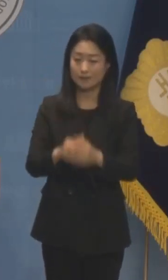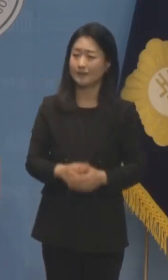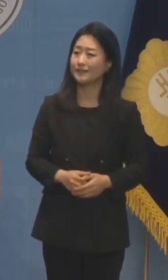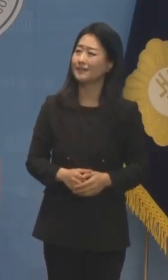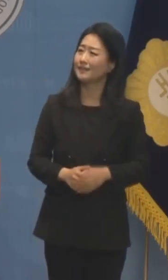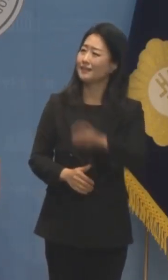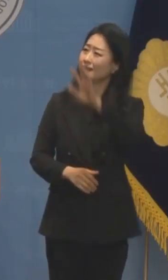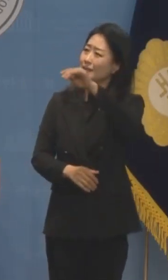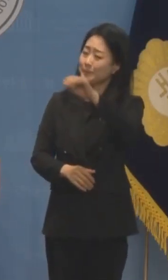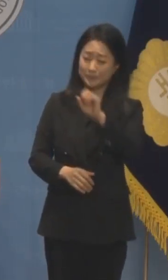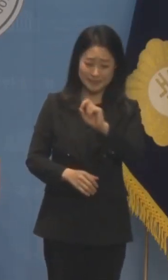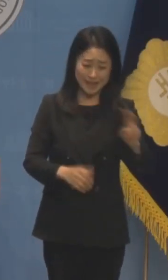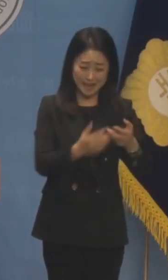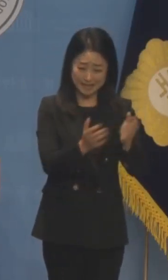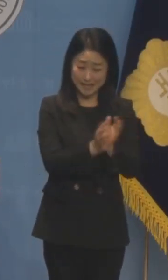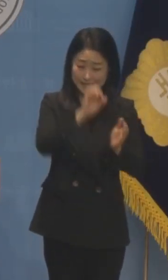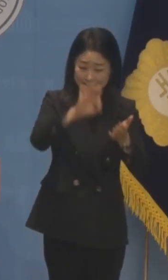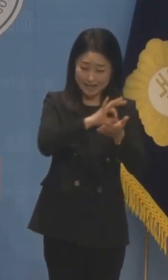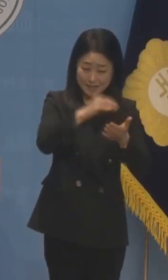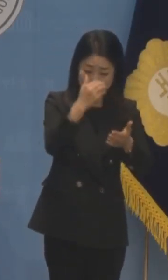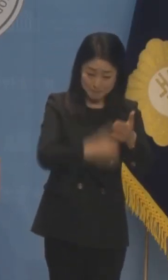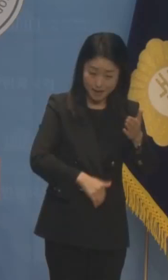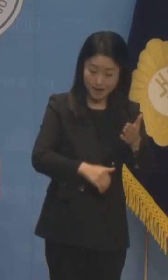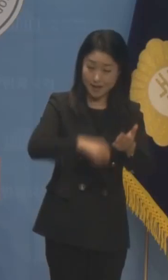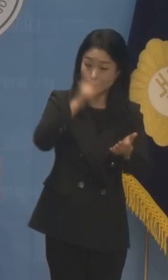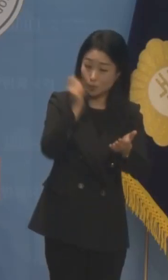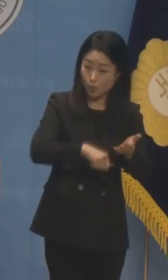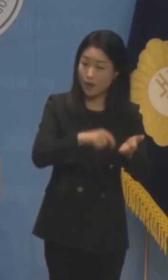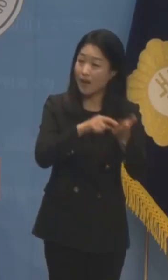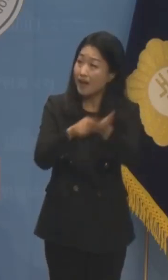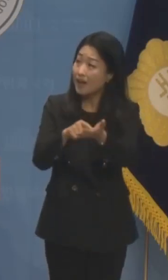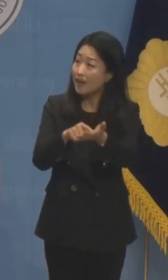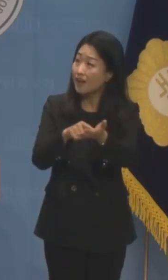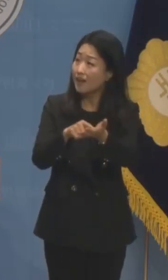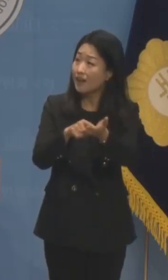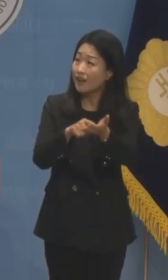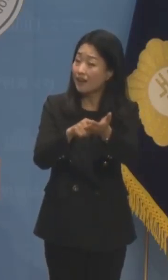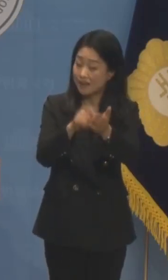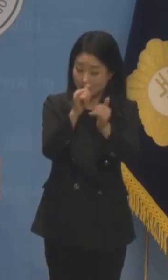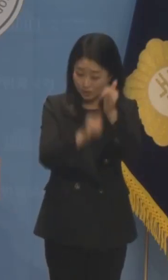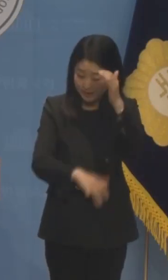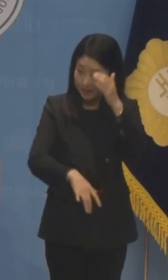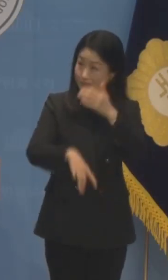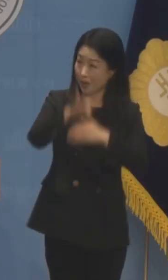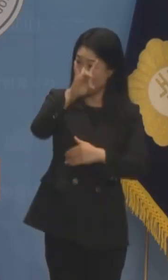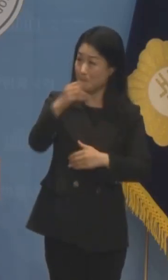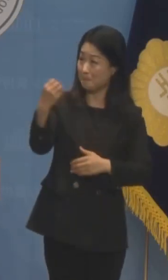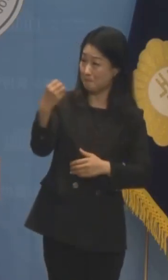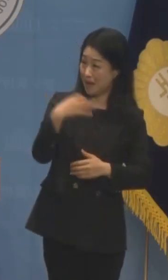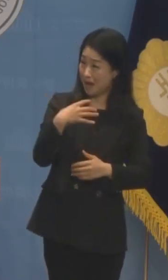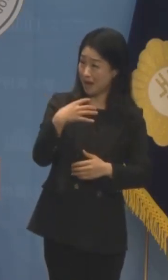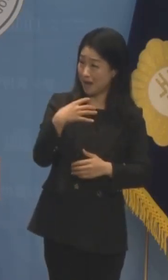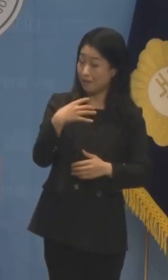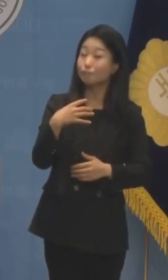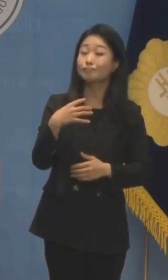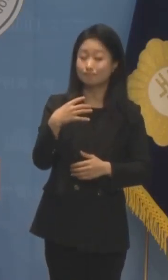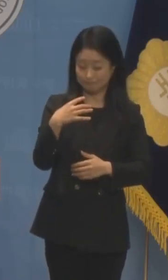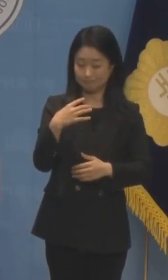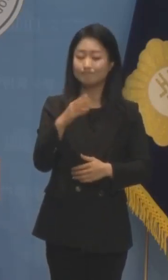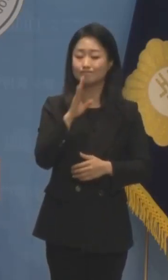야당이 단독으로 감액한 예산안을 통과시킨 것이 처음이라는 사실만